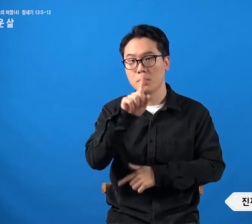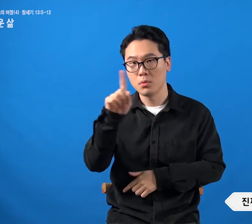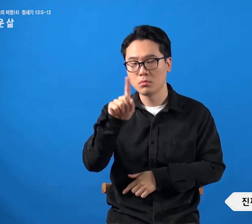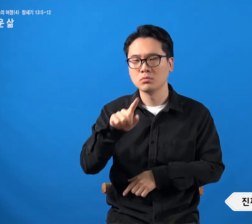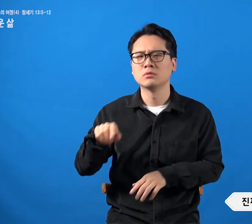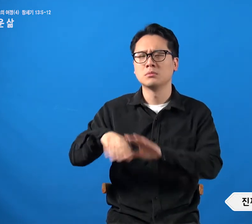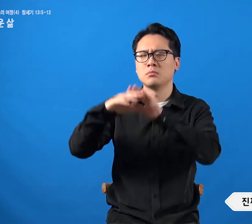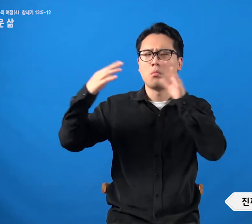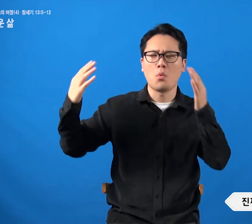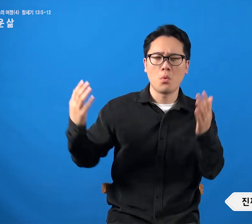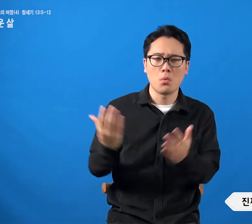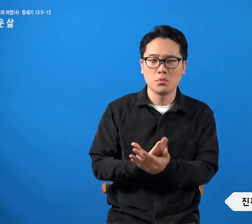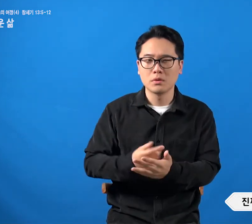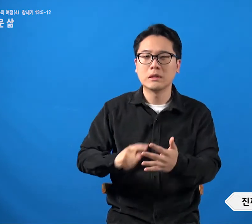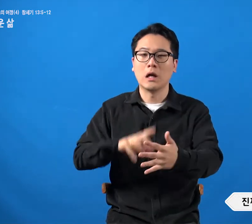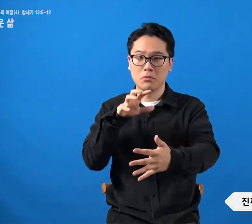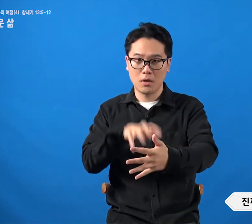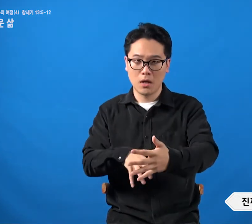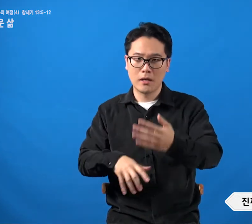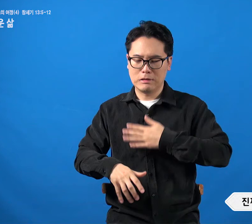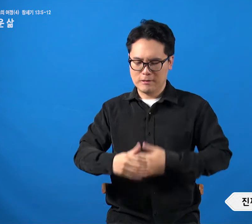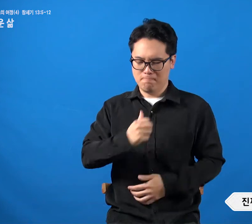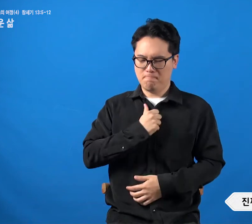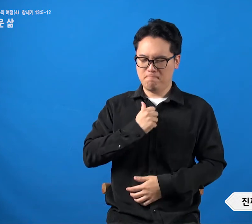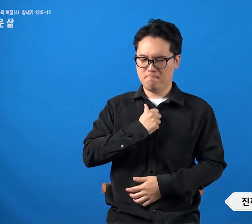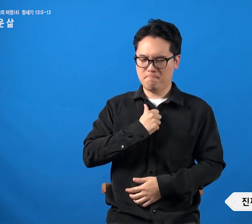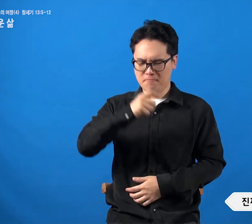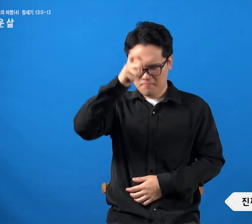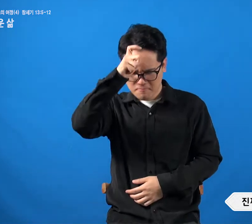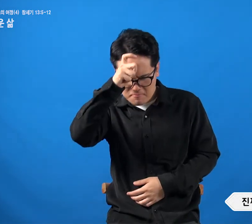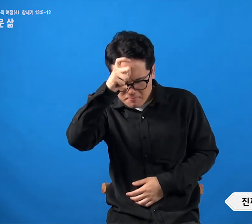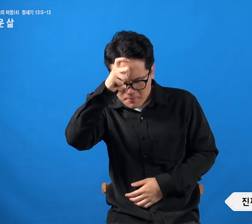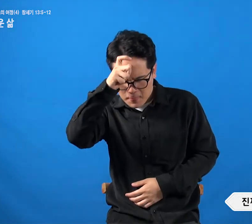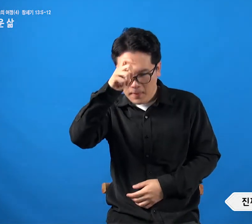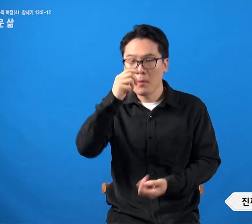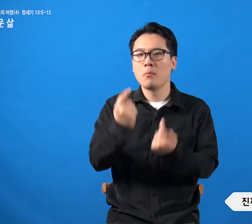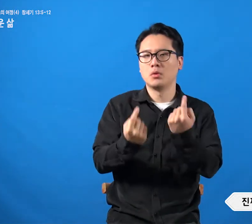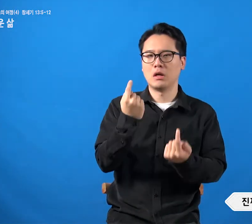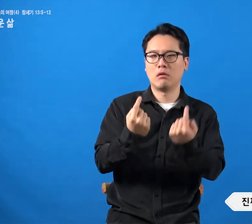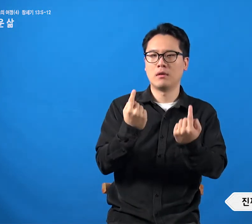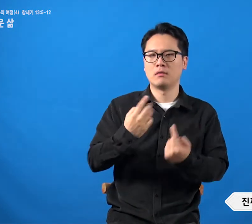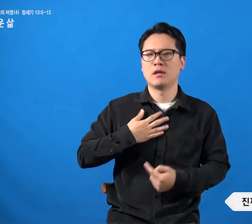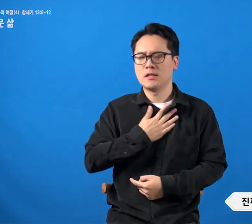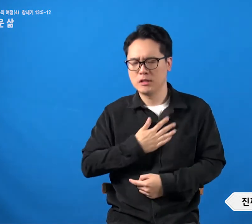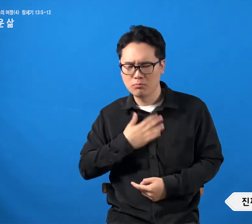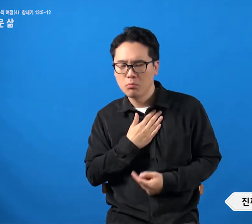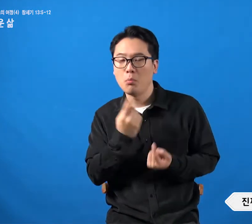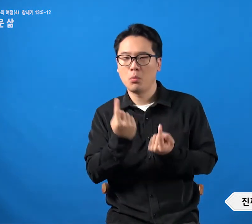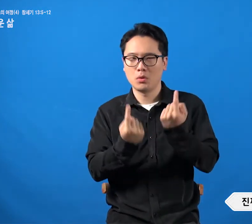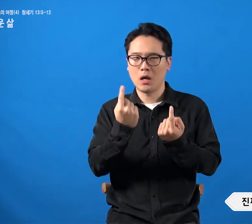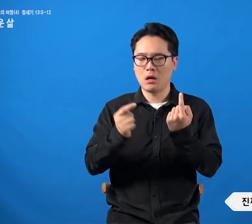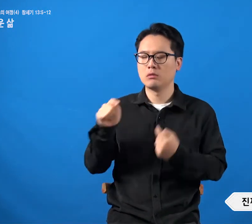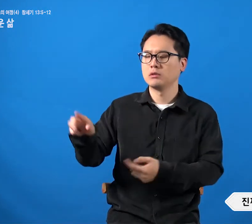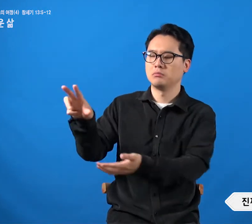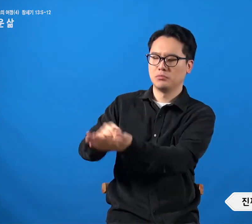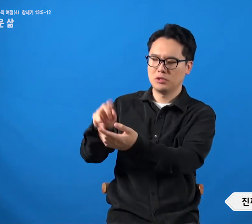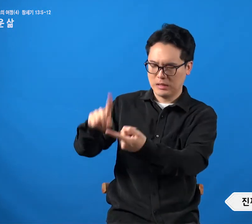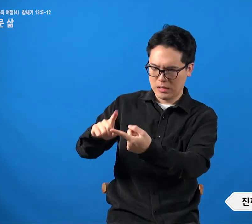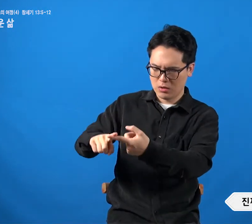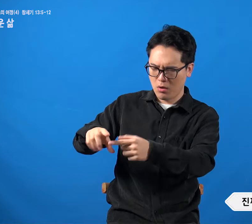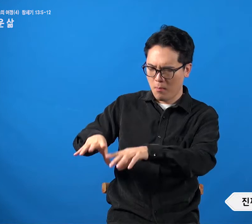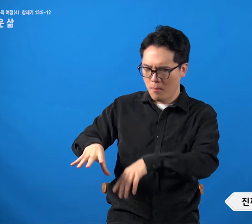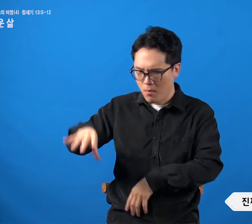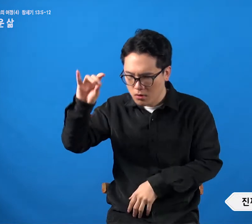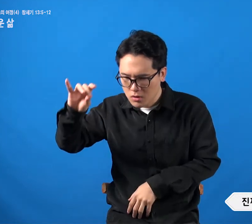것들 가운데 나의 감정과 자존심보다 문제를 봅니다. 먼저 다가갑니다. 그리고 그